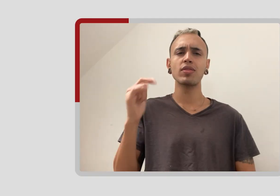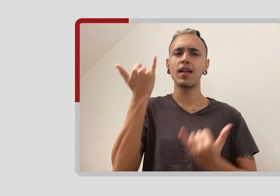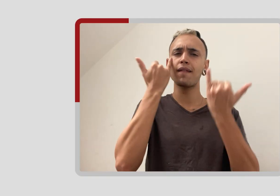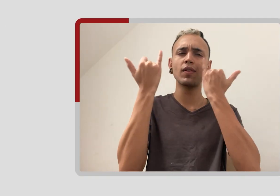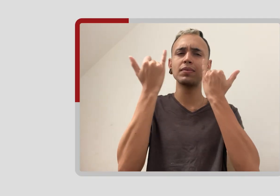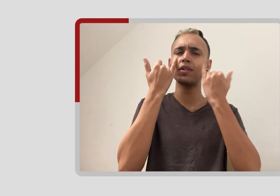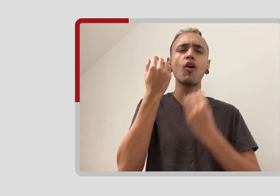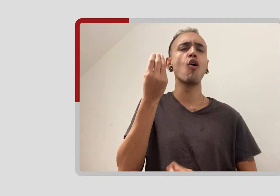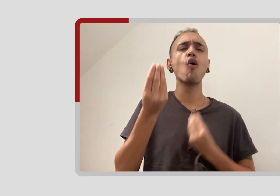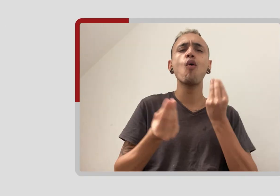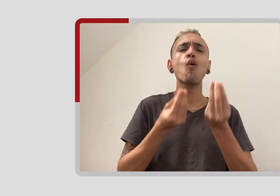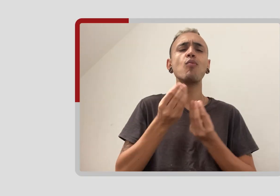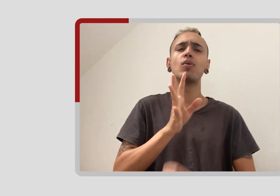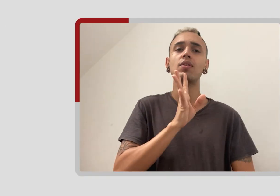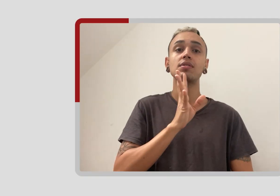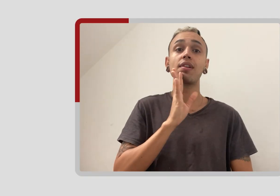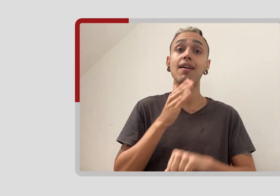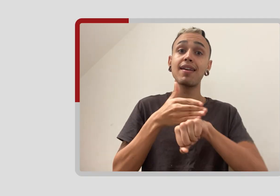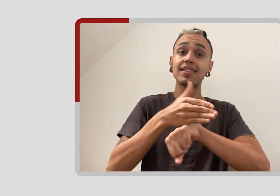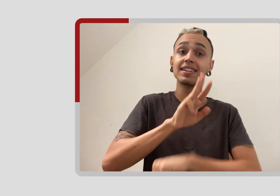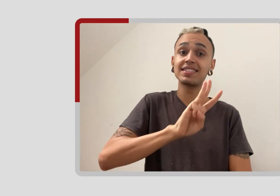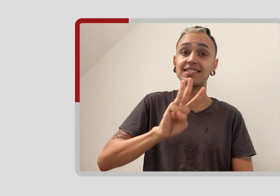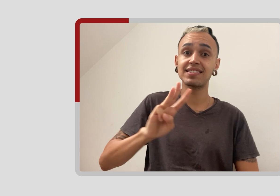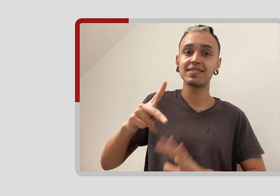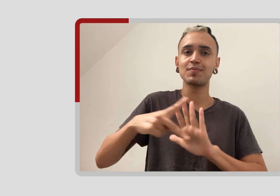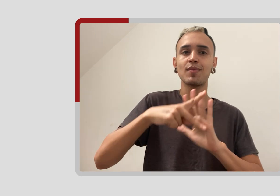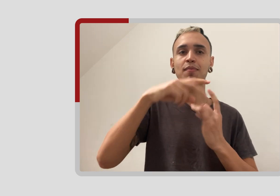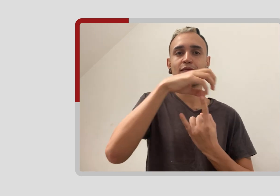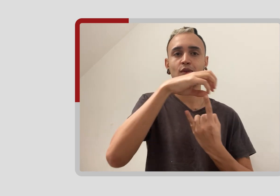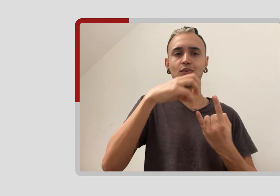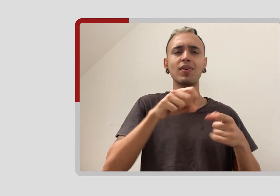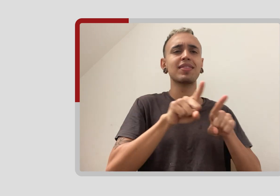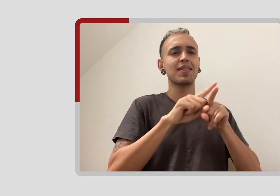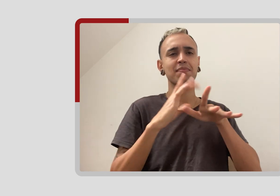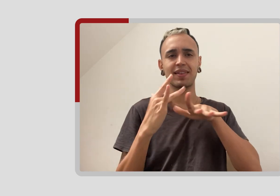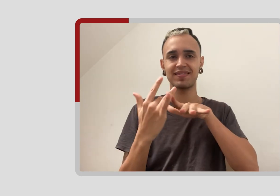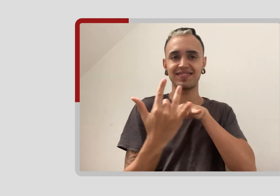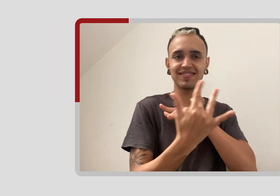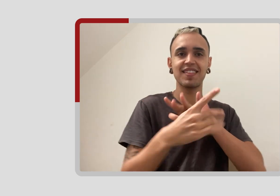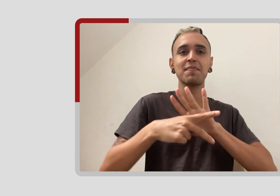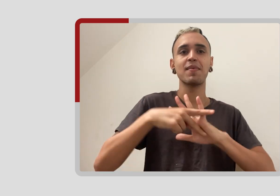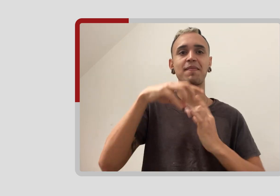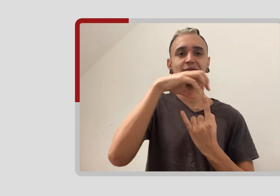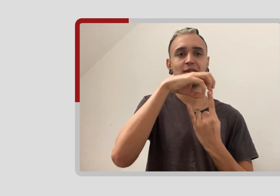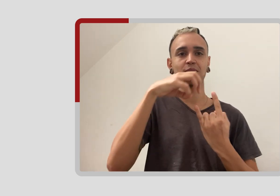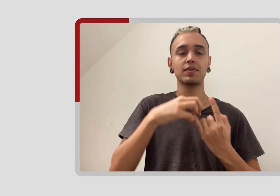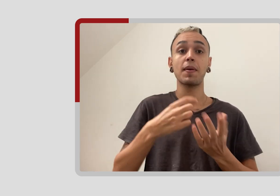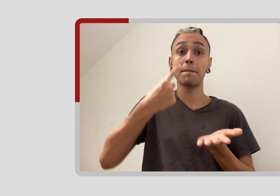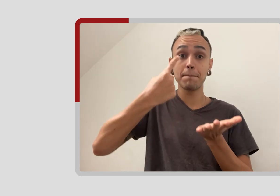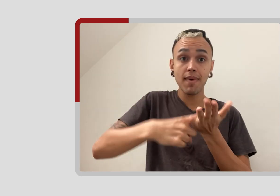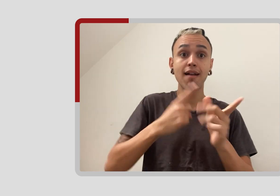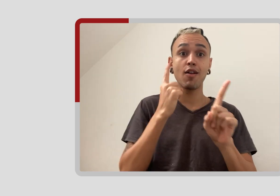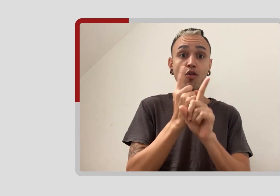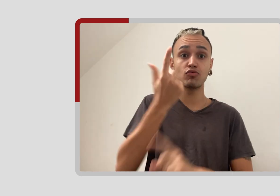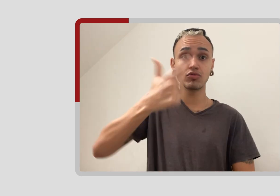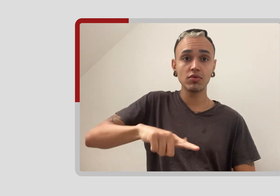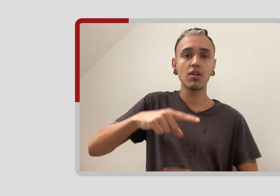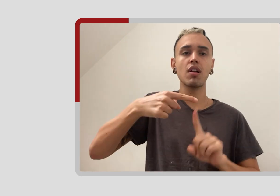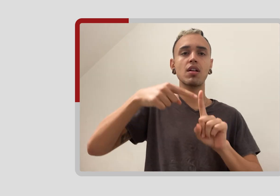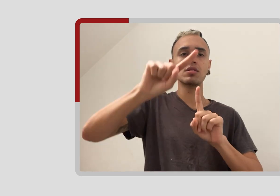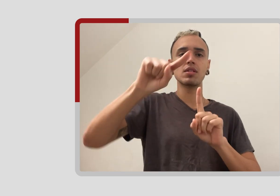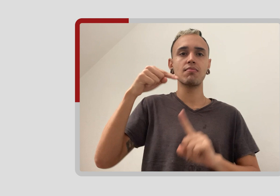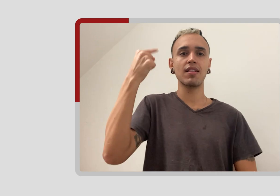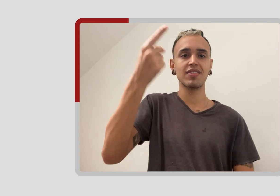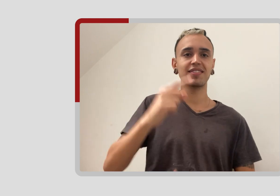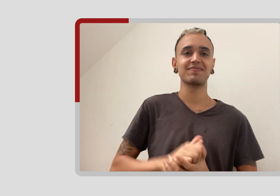as más notícias você encontra na agência. Fiocruz.br e nas redes sociais da fundação a gente se vê